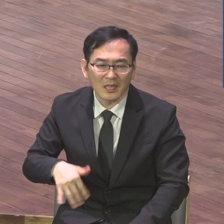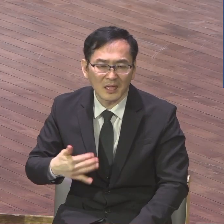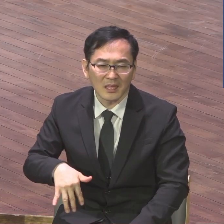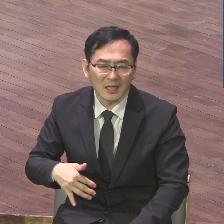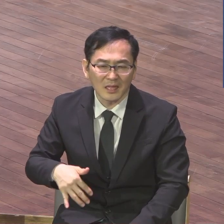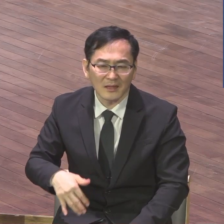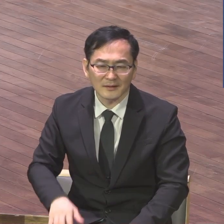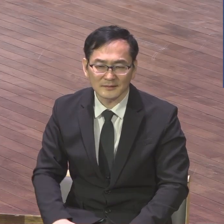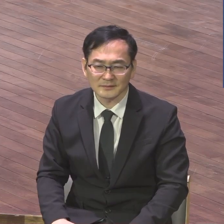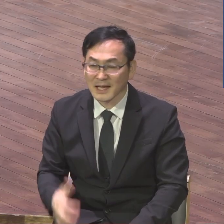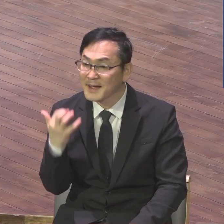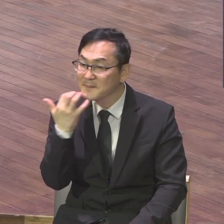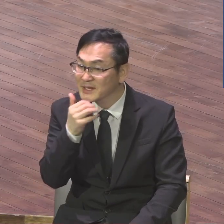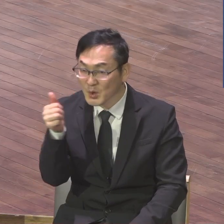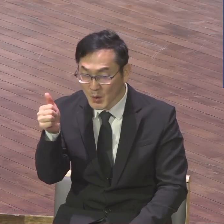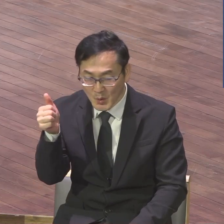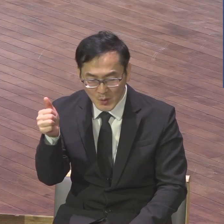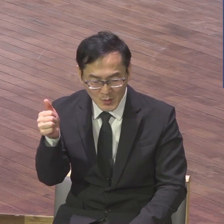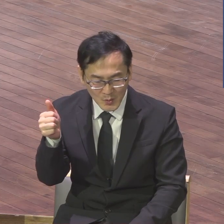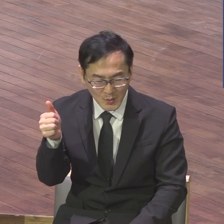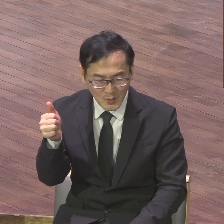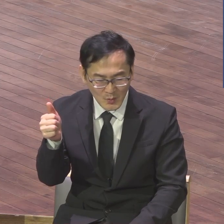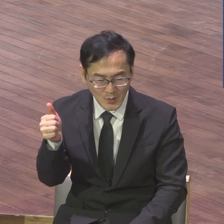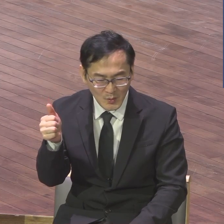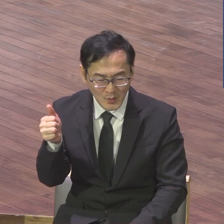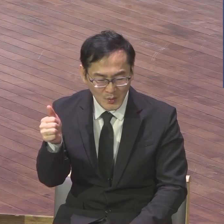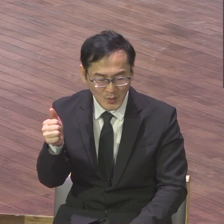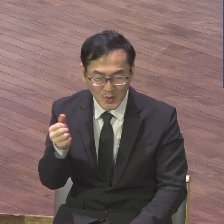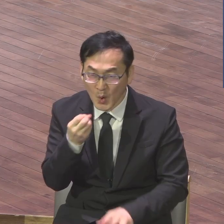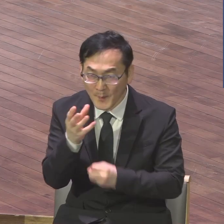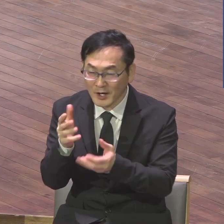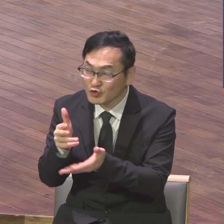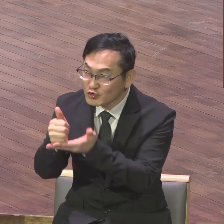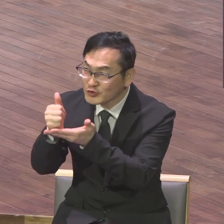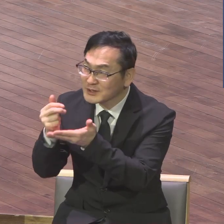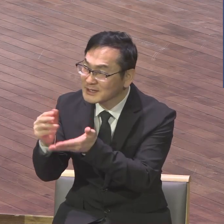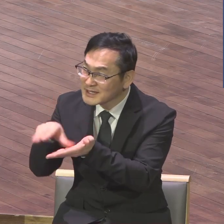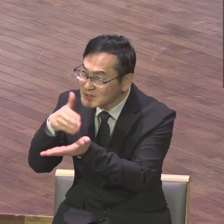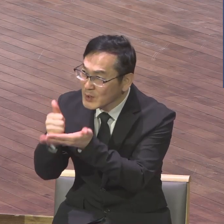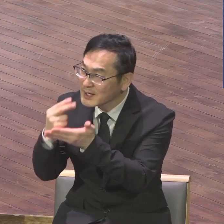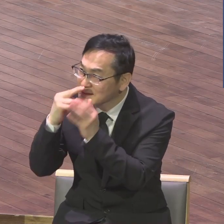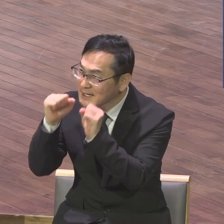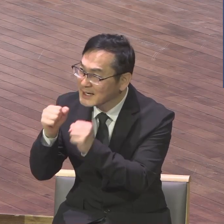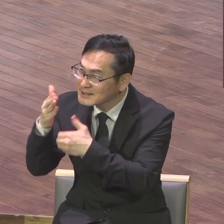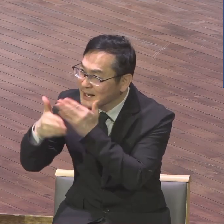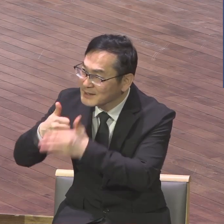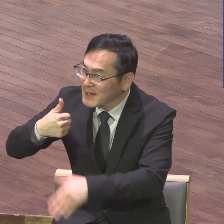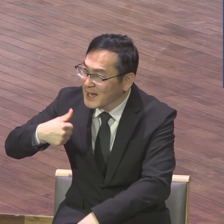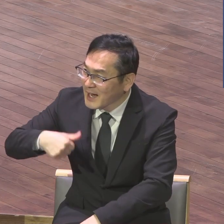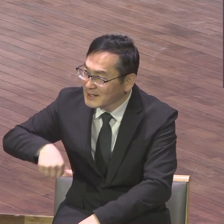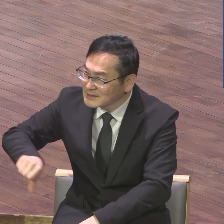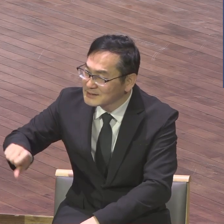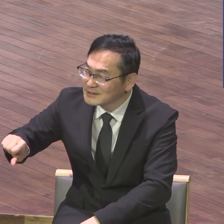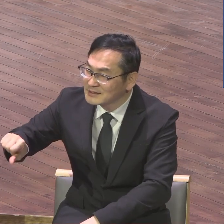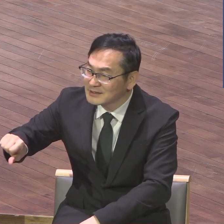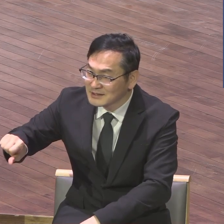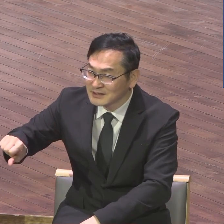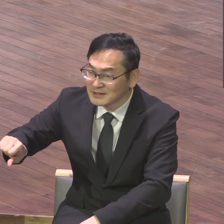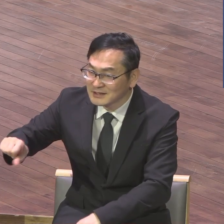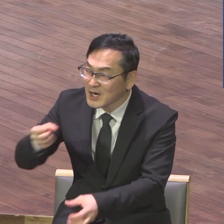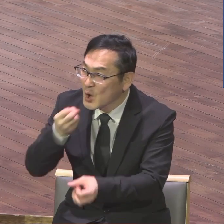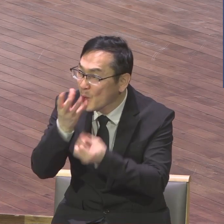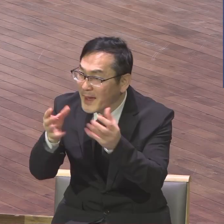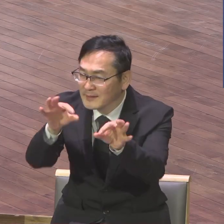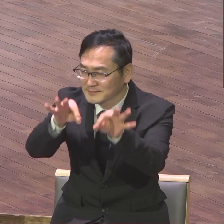베드로가 마태복음 10장 10절에 고백했던 그 고백을 말하다가 그대로예요. 주는 그리스도시요 세상에 오시는 하나님의 아들이신